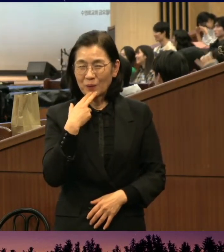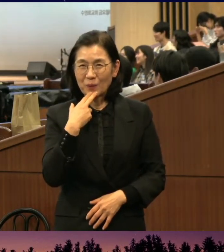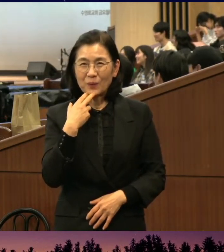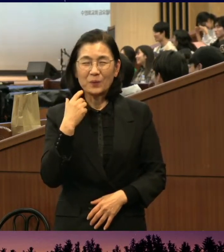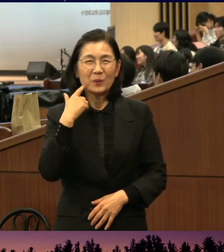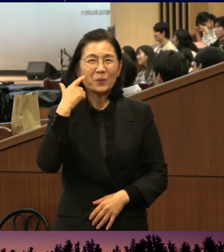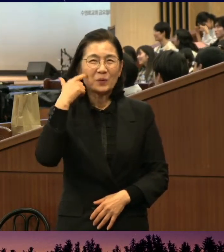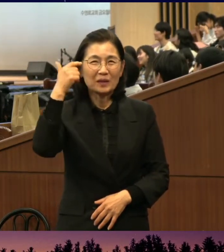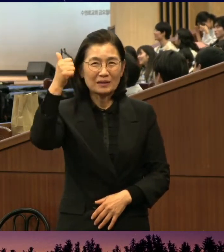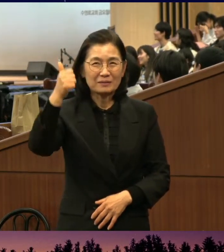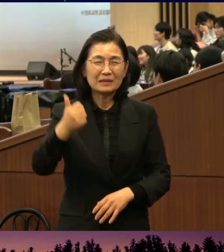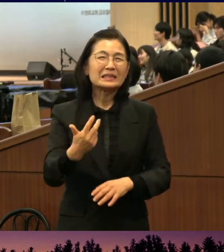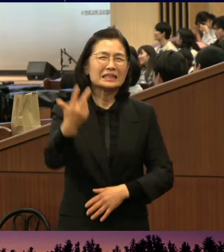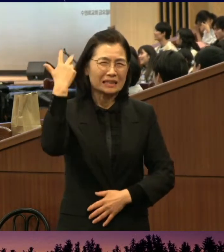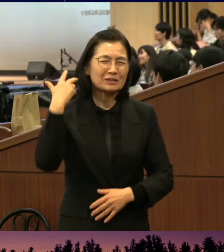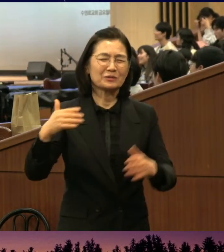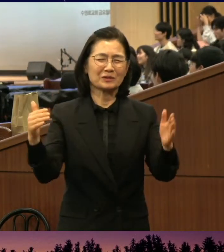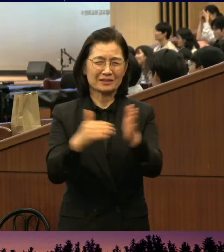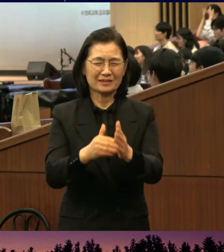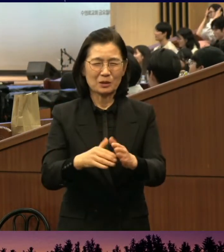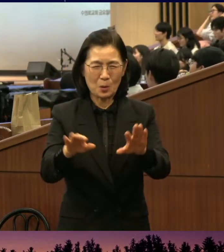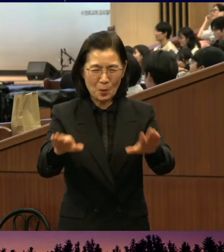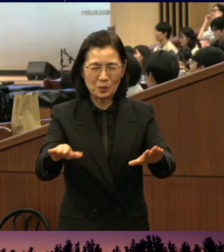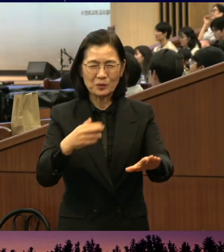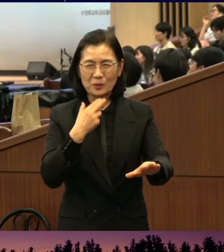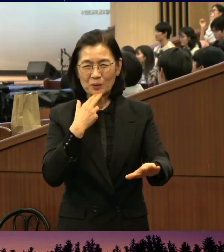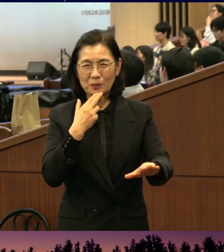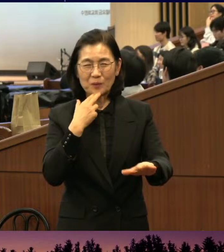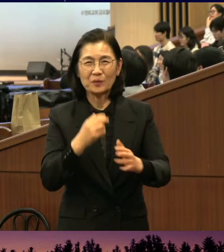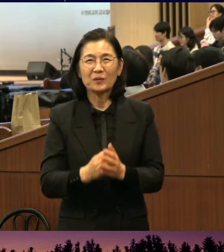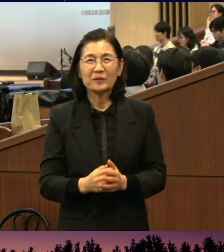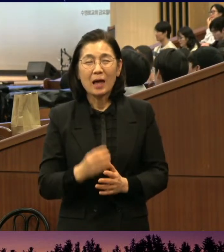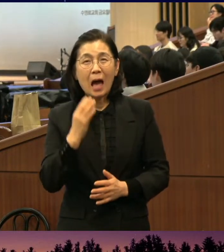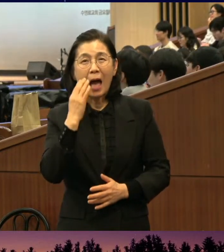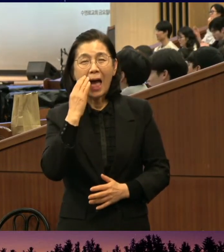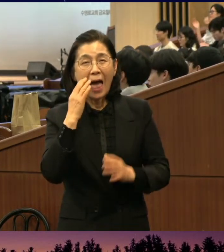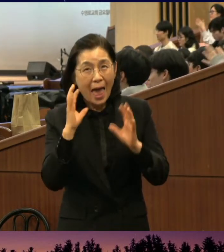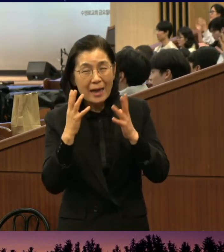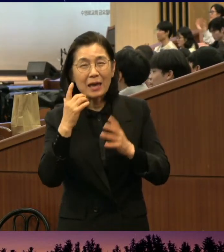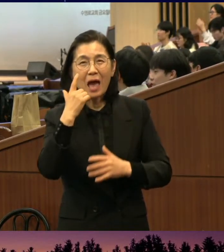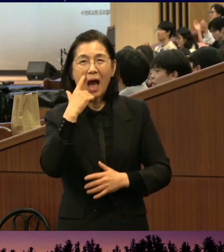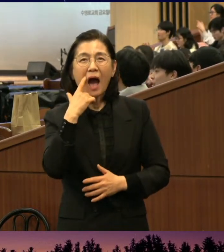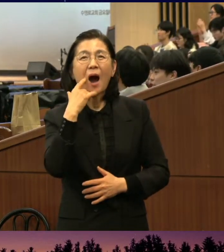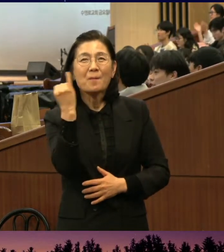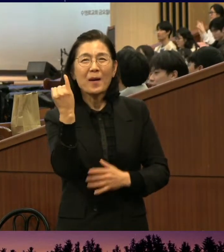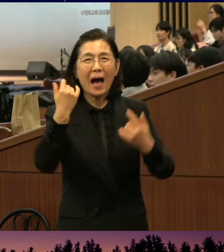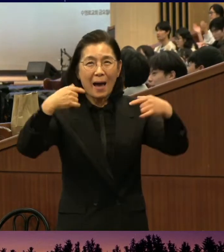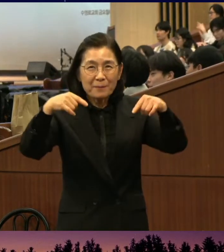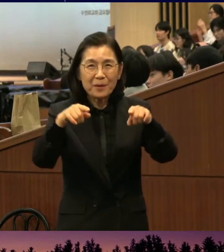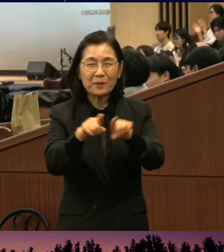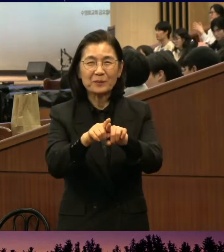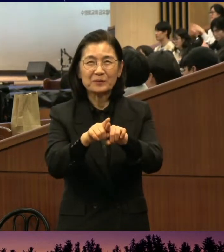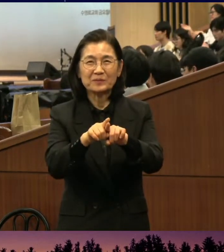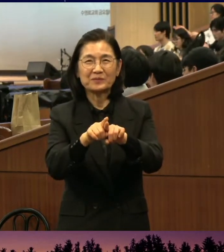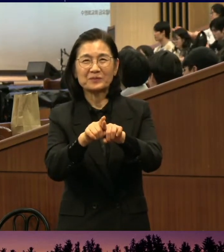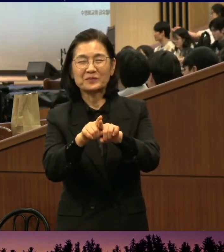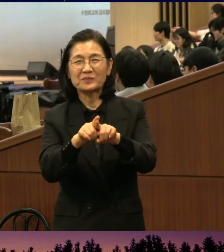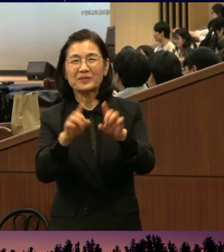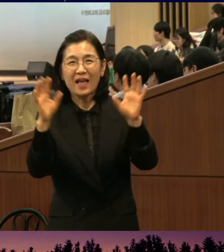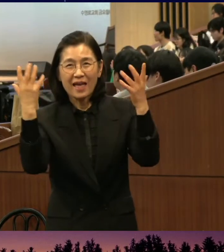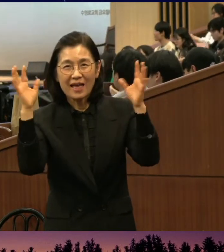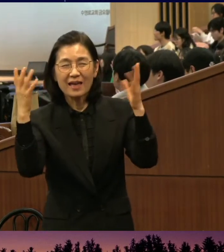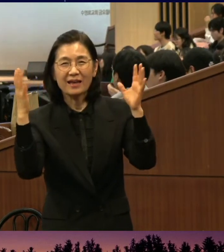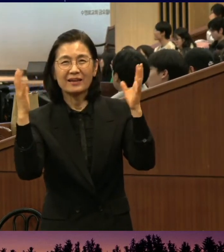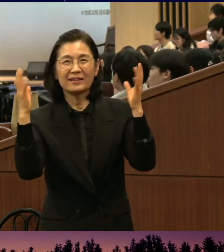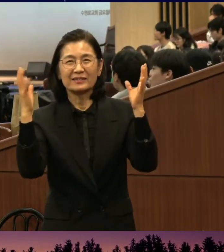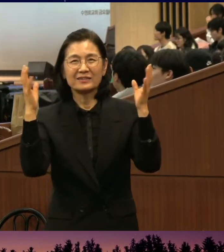지난주 했죠, 그죠? 그 다음에 우리 유모차 부대 하겠습니다. 환영합니다. 유모차. 와우,